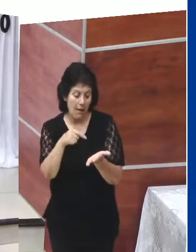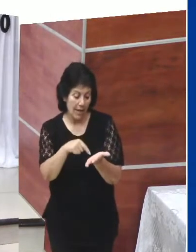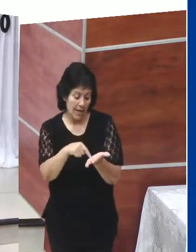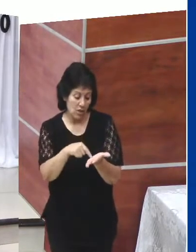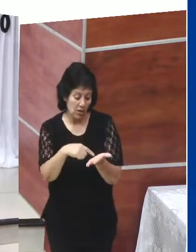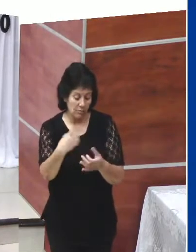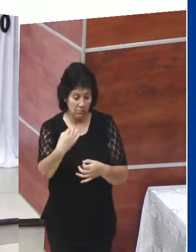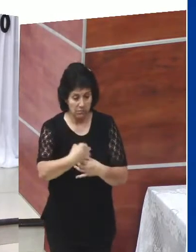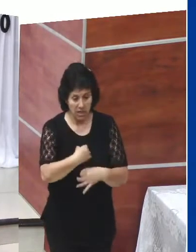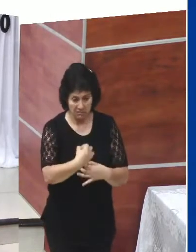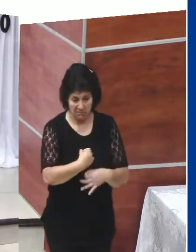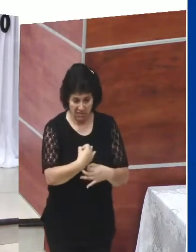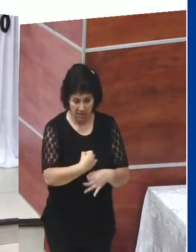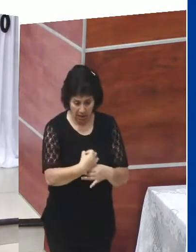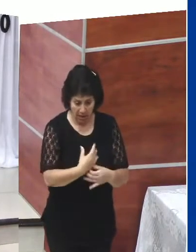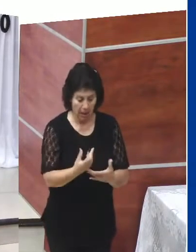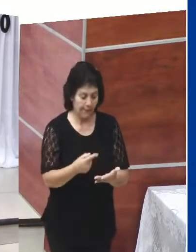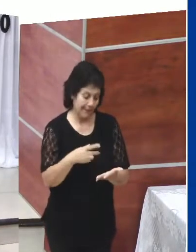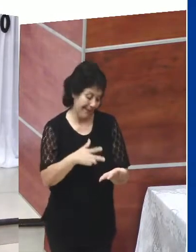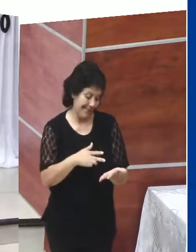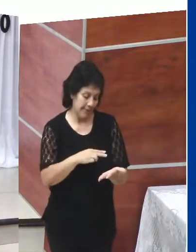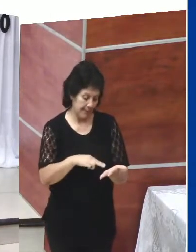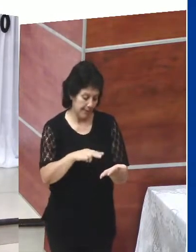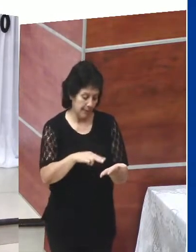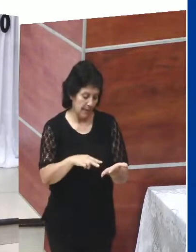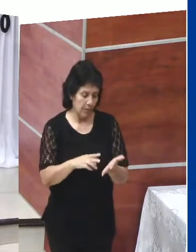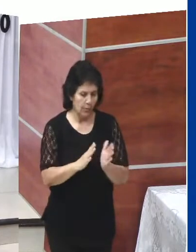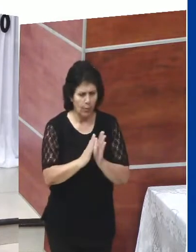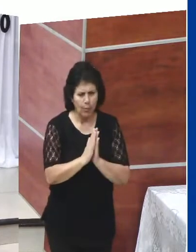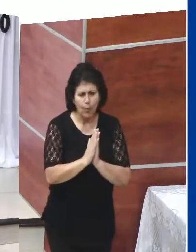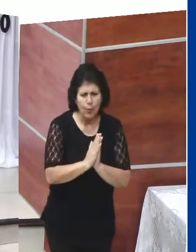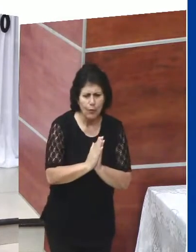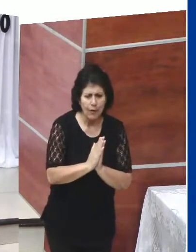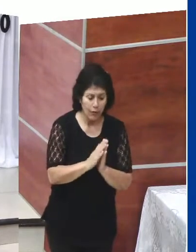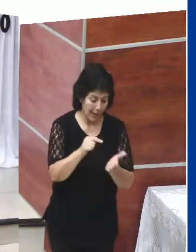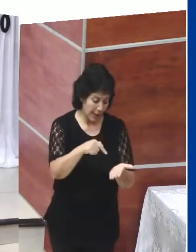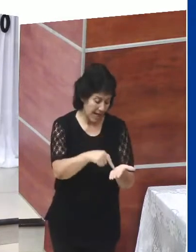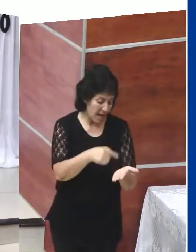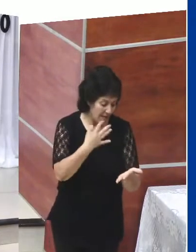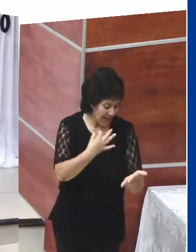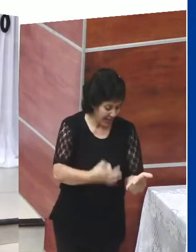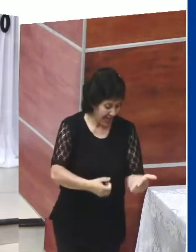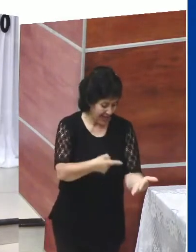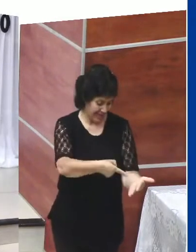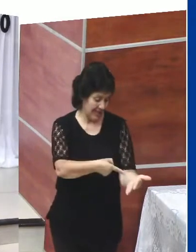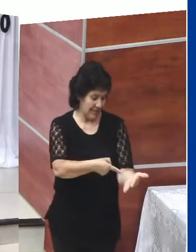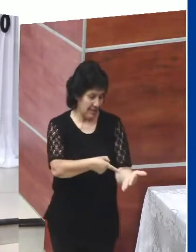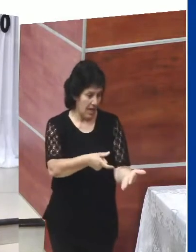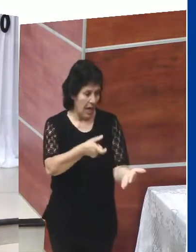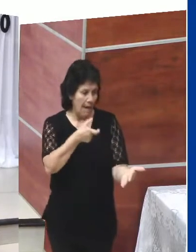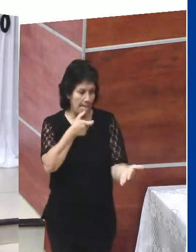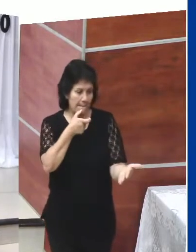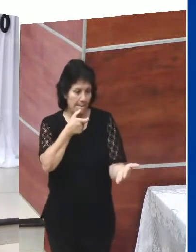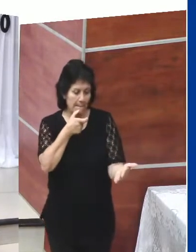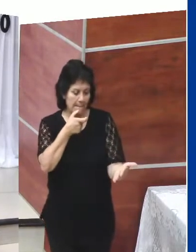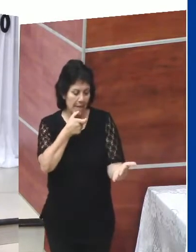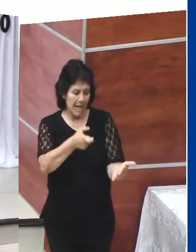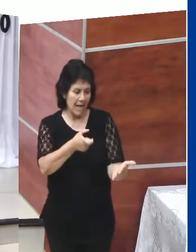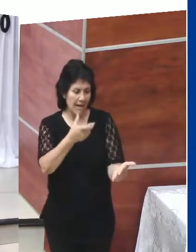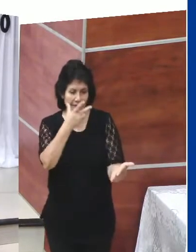Juan 17:17 dice Dios: santifícalos en tu verdad. Tu palabra es